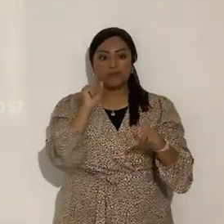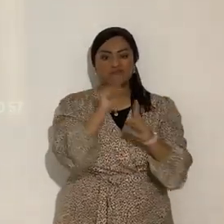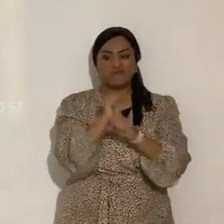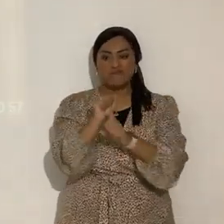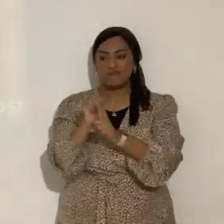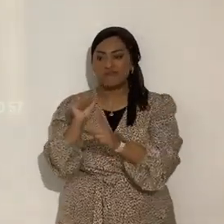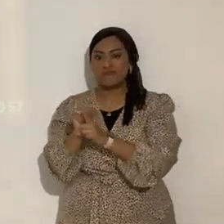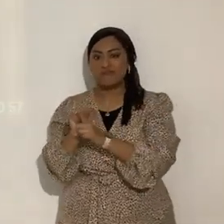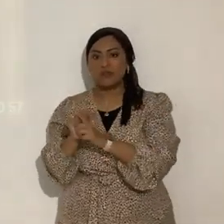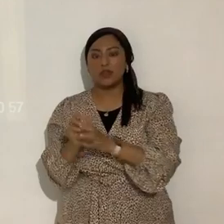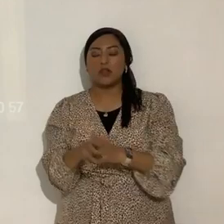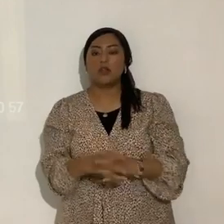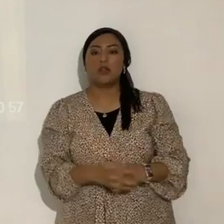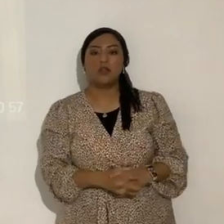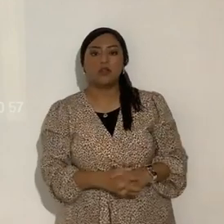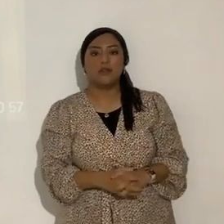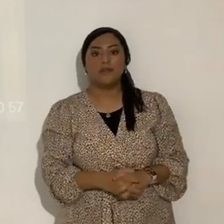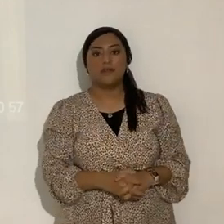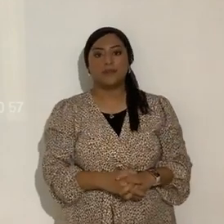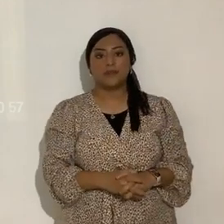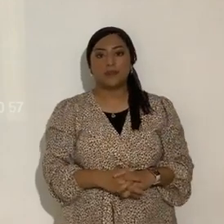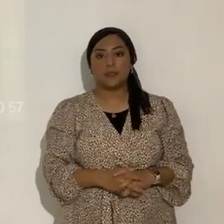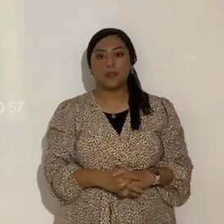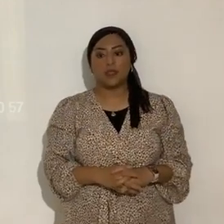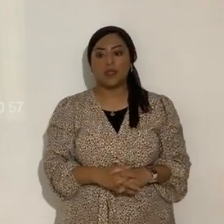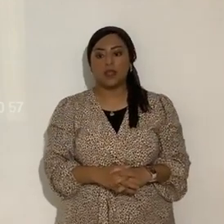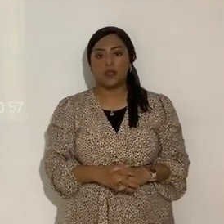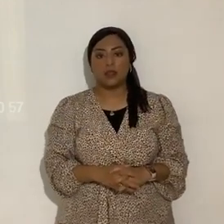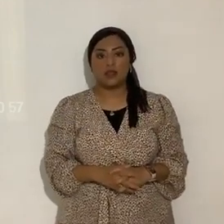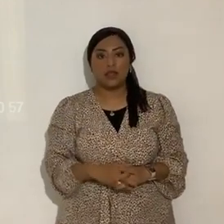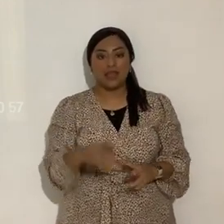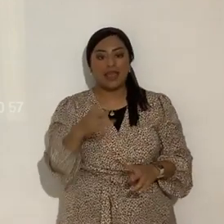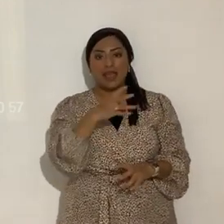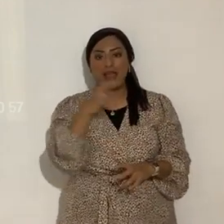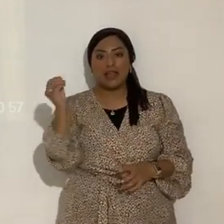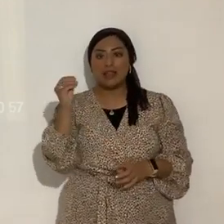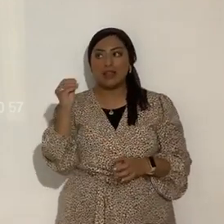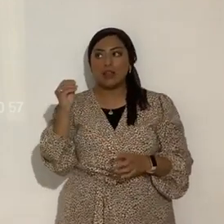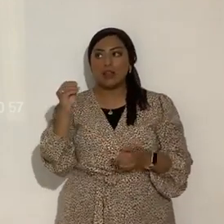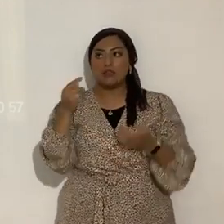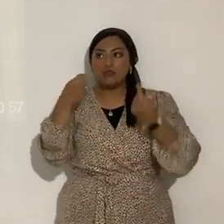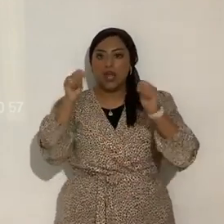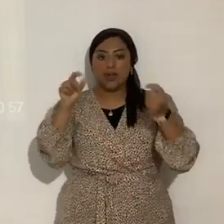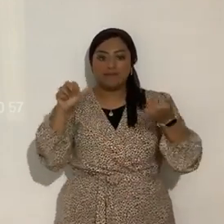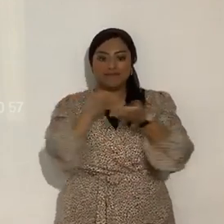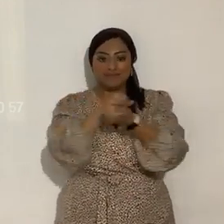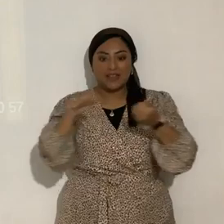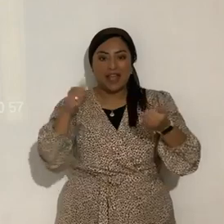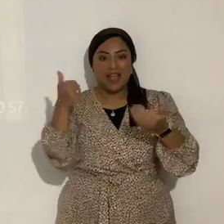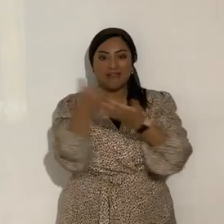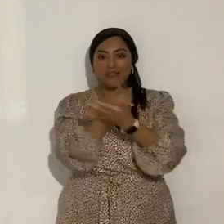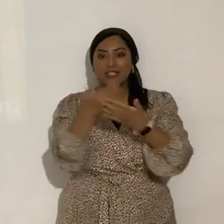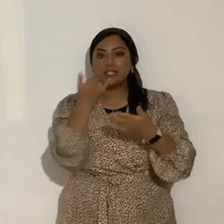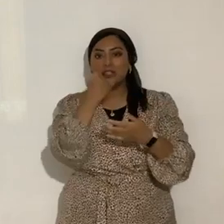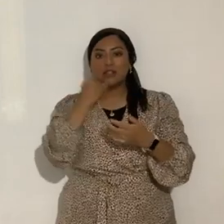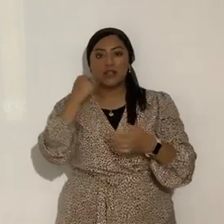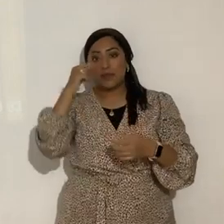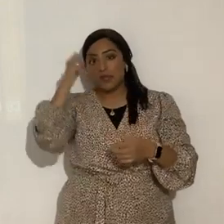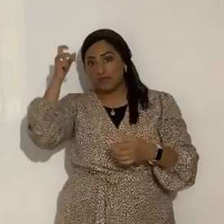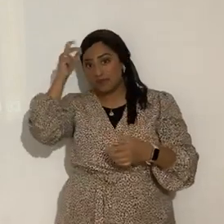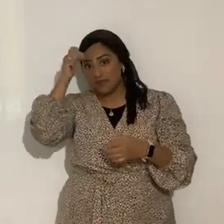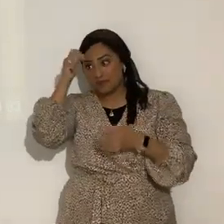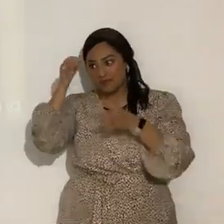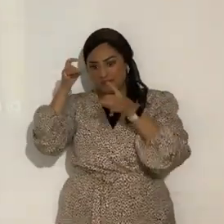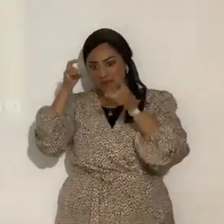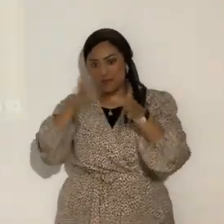contra todo, y contra todo lo que vuela a Israel, porque el diablo odia